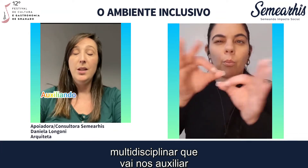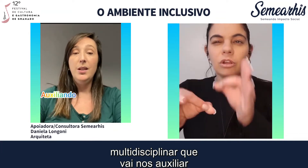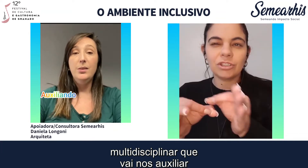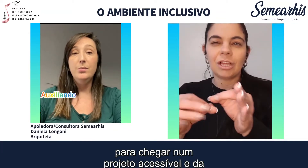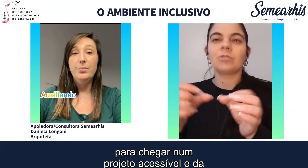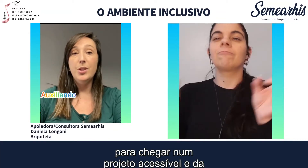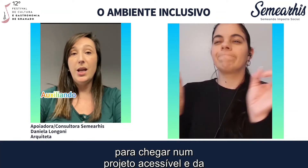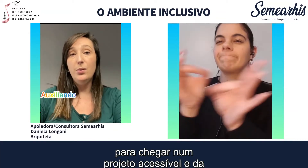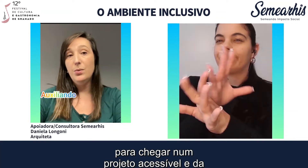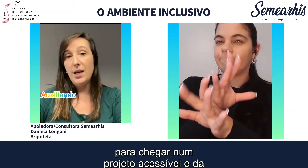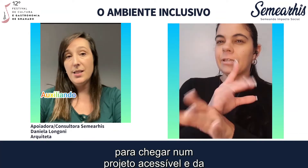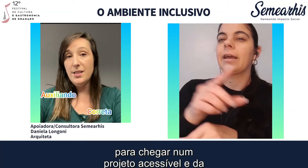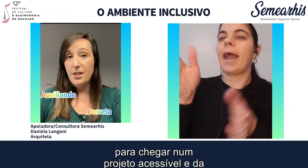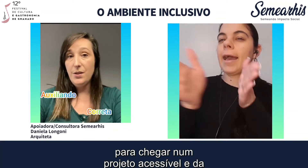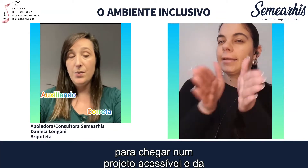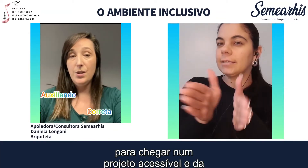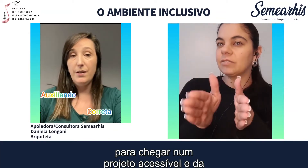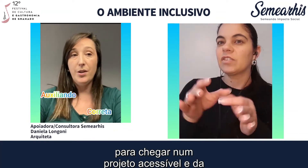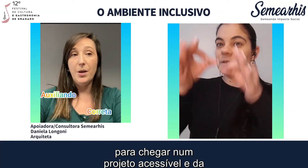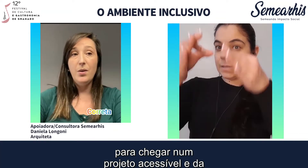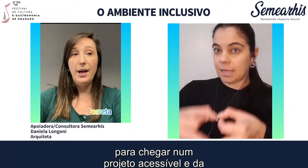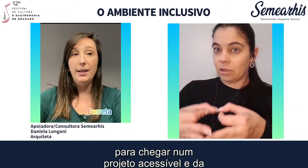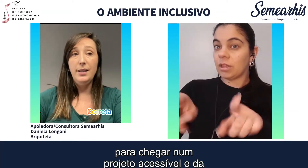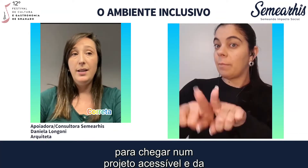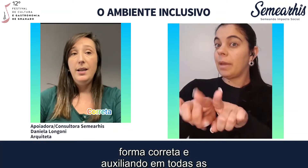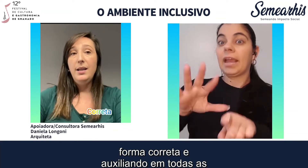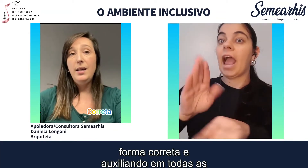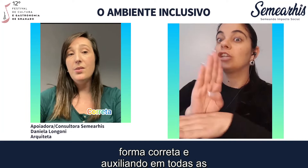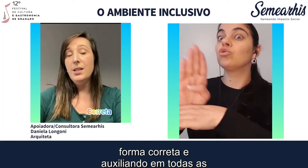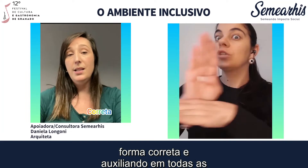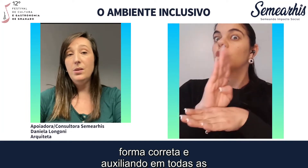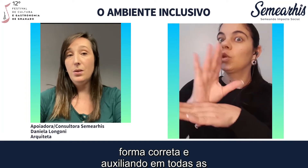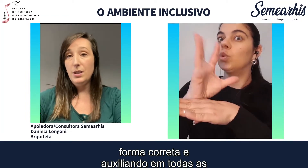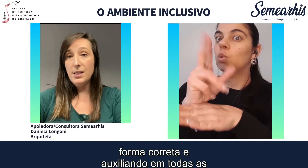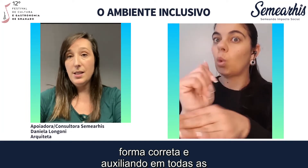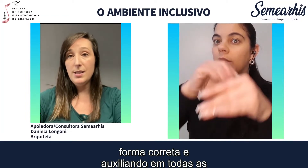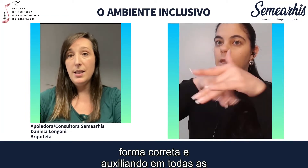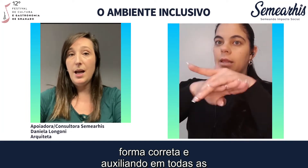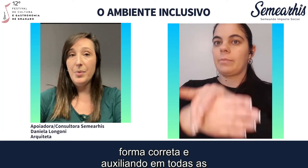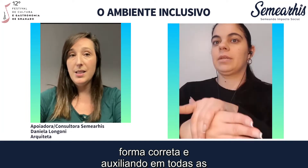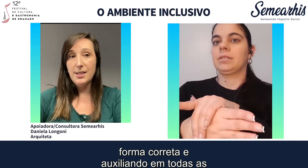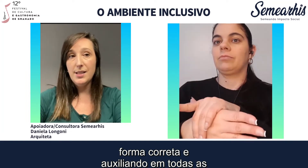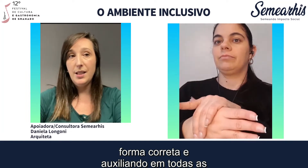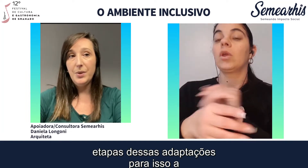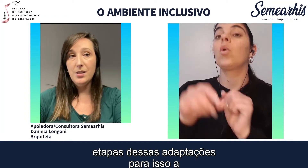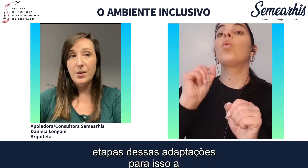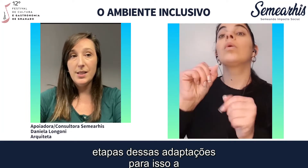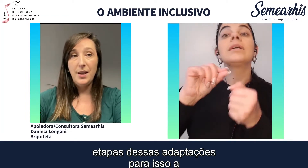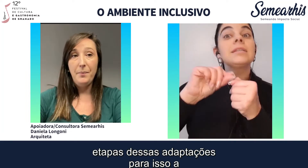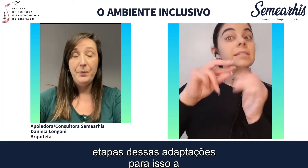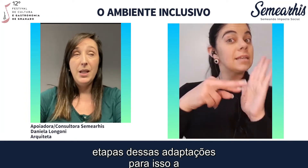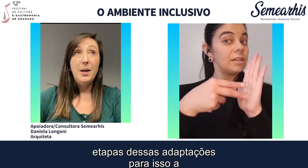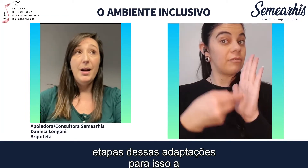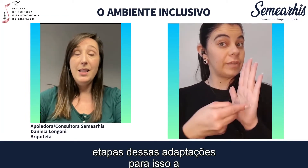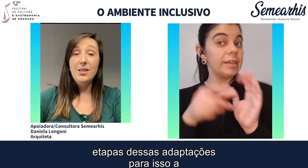num projeto acessível e da forma correta e auxiliando em todas as etapas dessas adaptações,